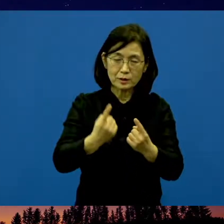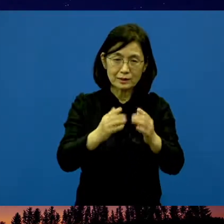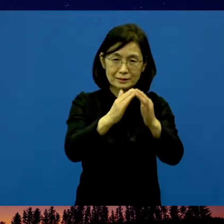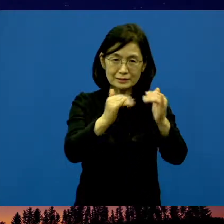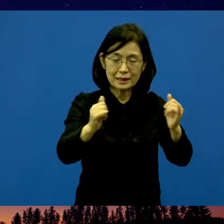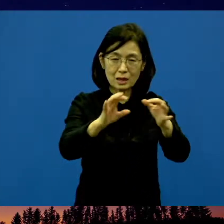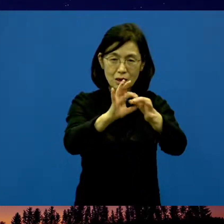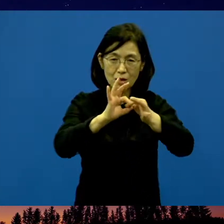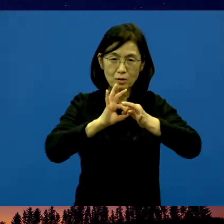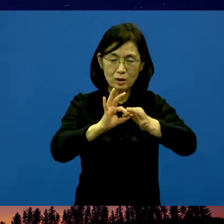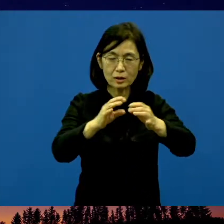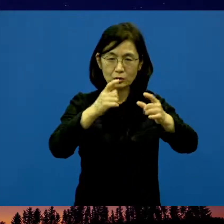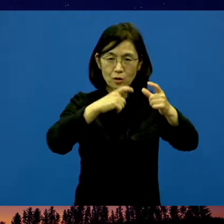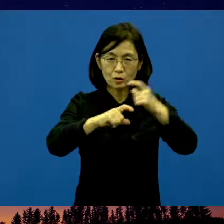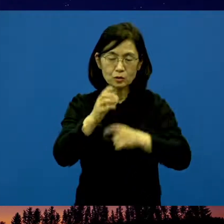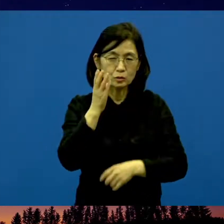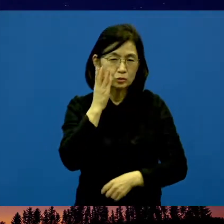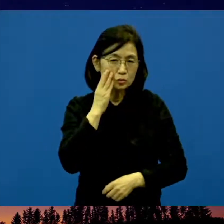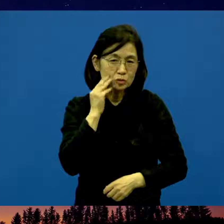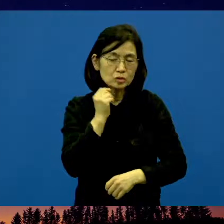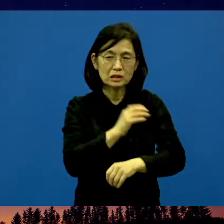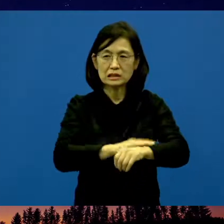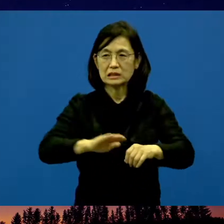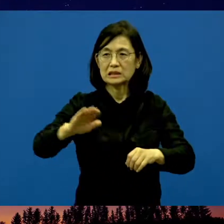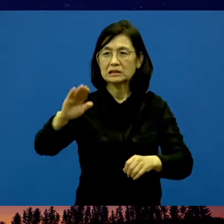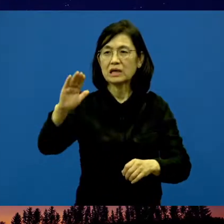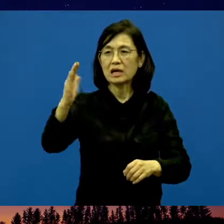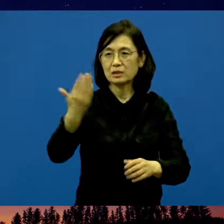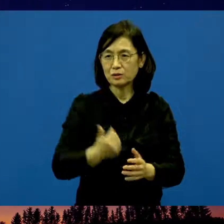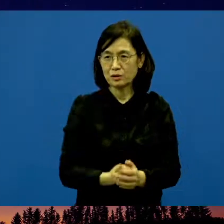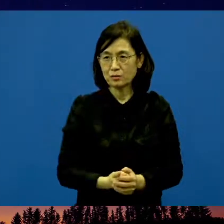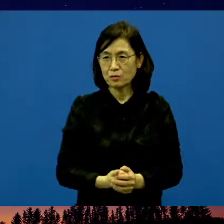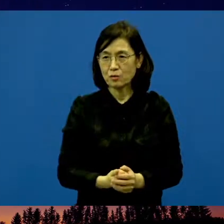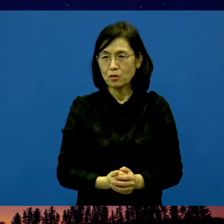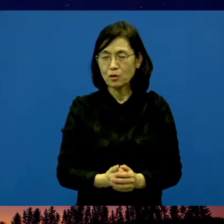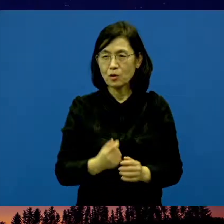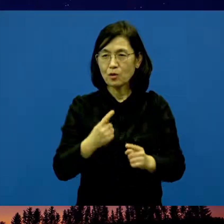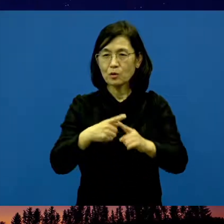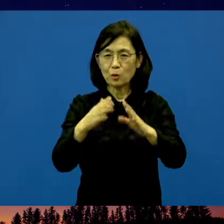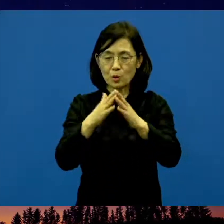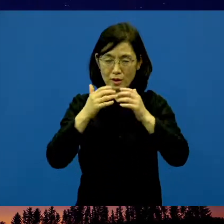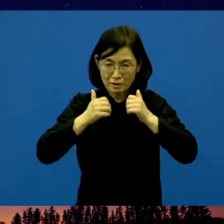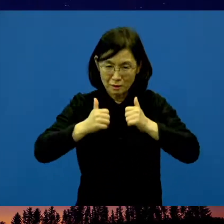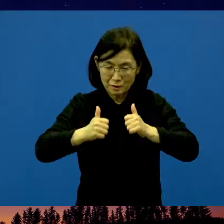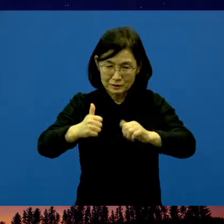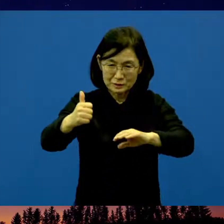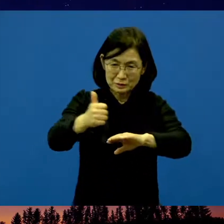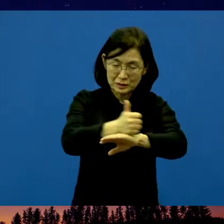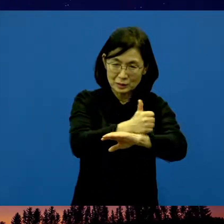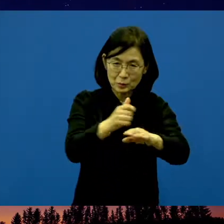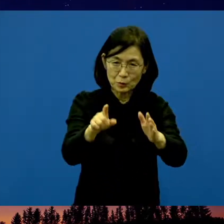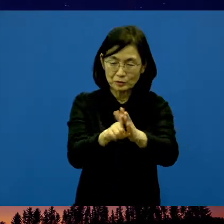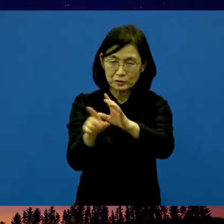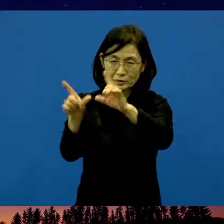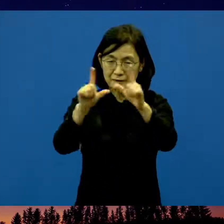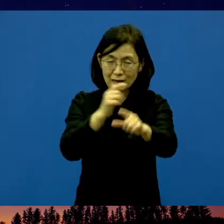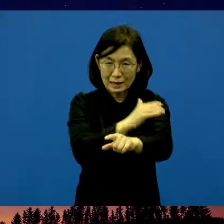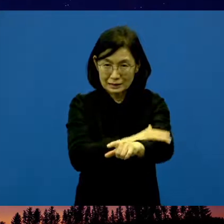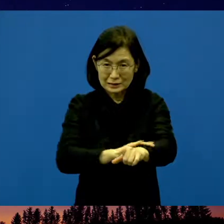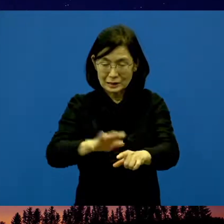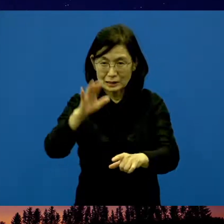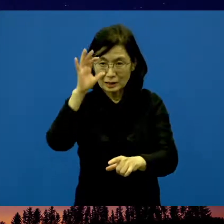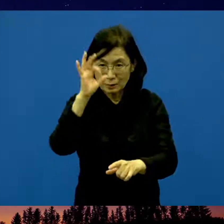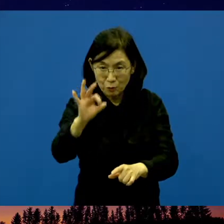원만해지고, 오늘 교회를 오래 다녔는데 관계가 점점 더 꼬이고 뭐 원수가 생기고 막 점점